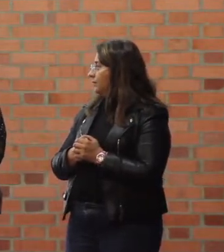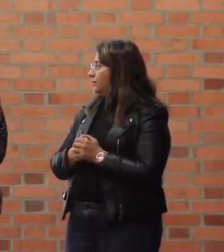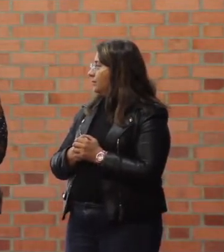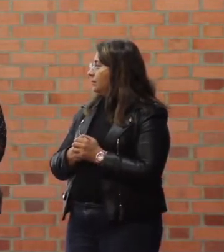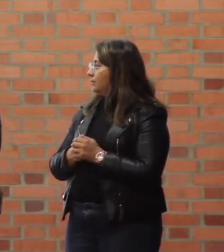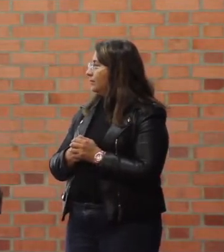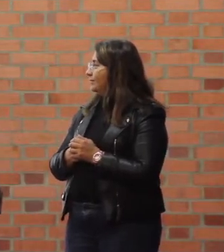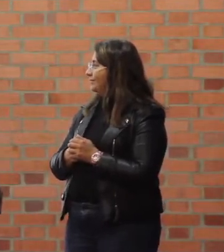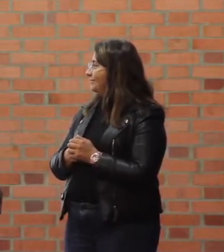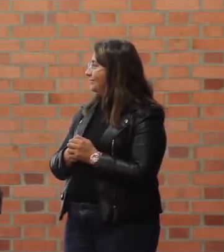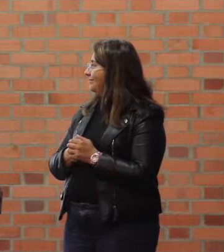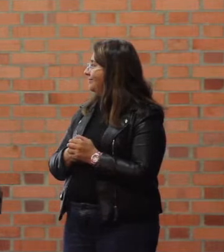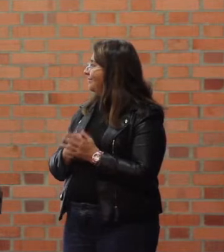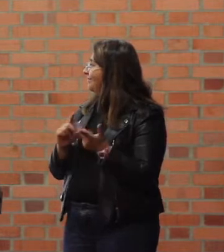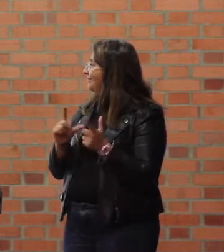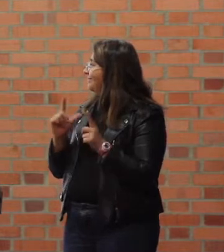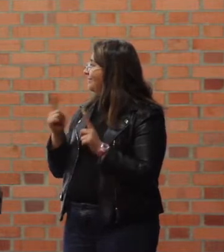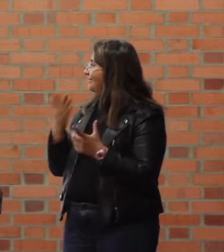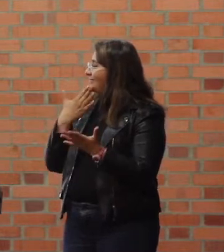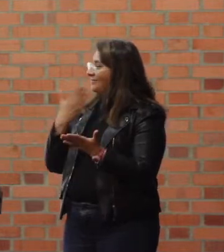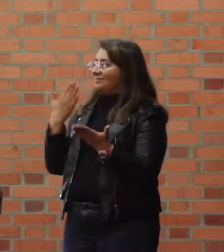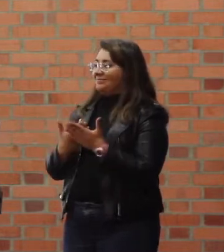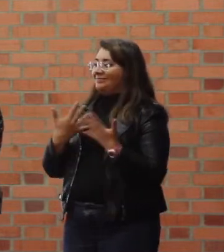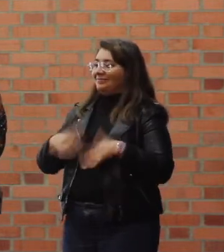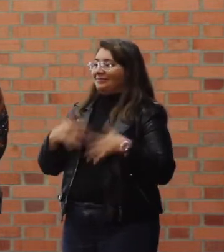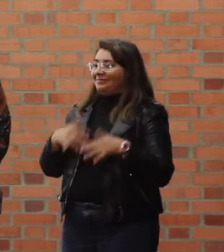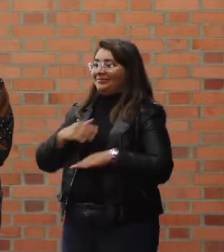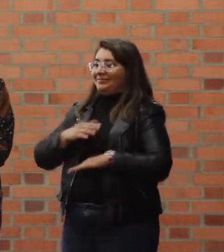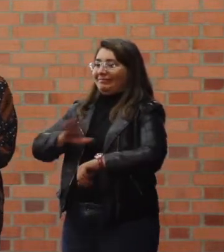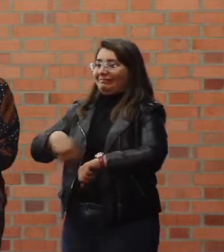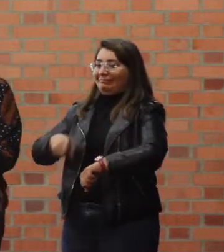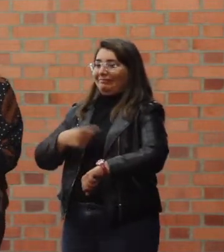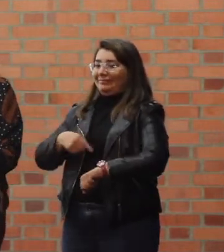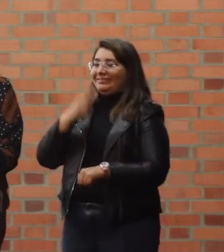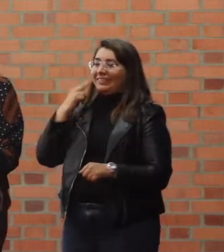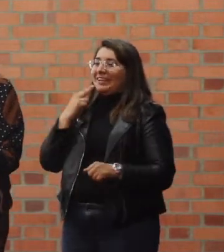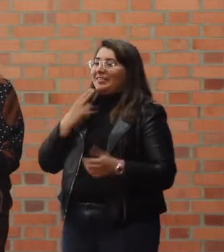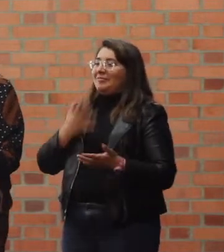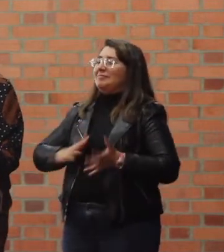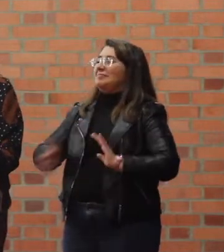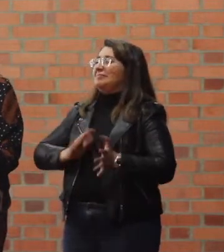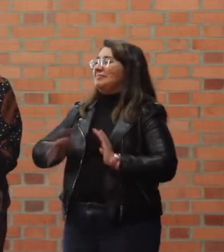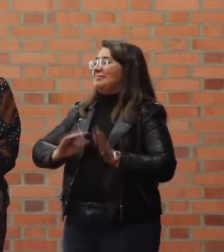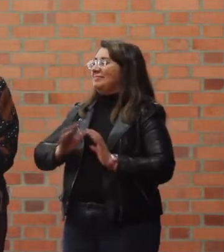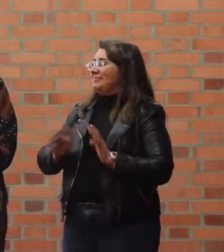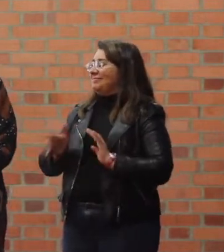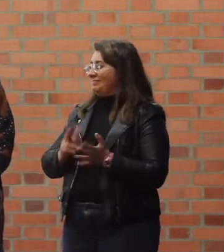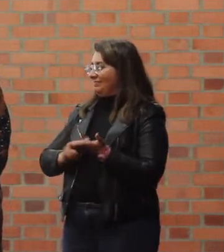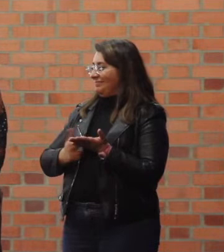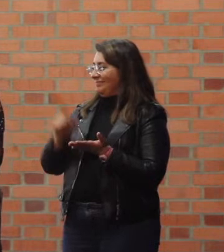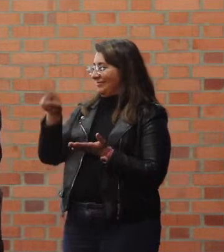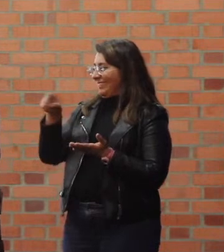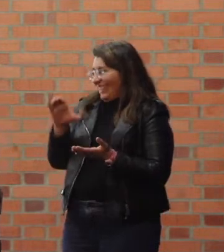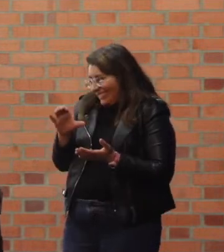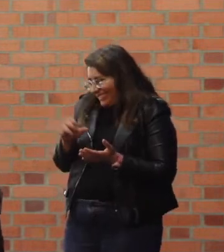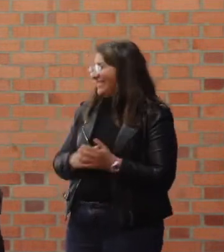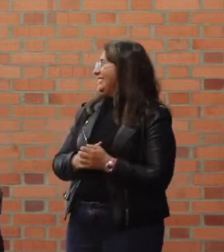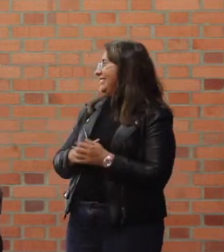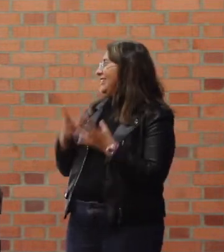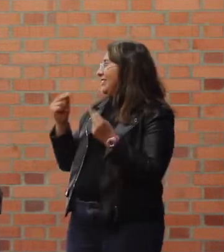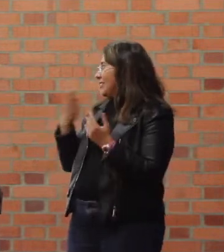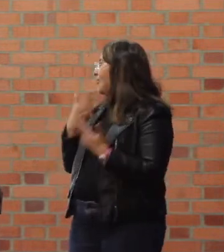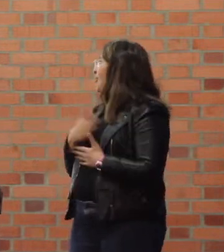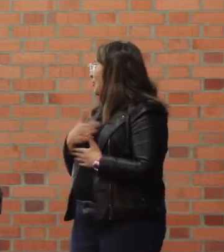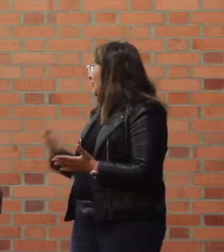yo lo primero que tengo que hacer es darle las gracias a Zaira que lleva todo este tiempo hablando mientras hemos hablado como 10 personas de verdad